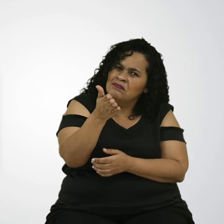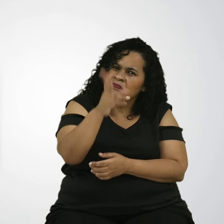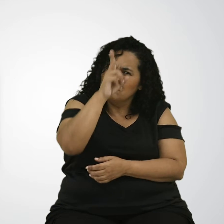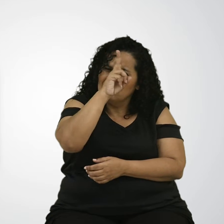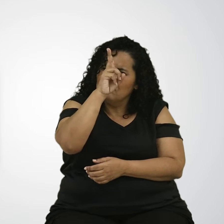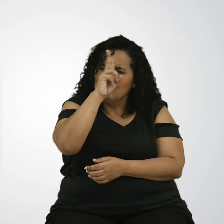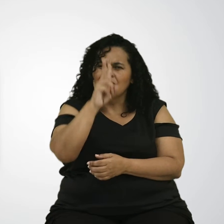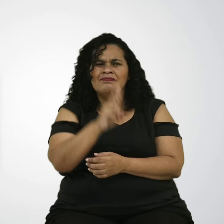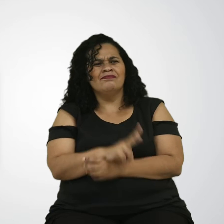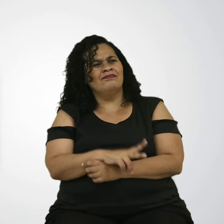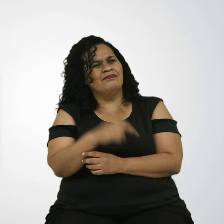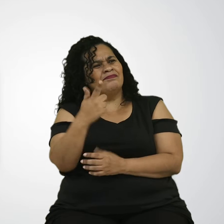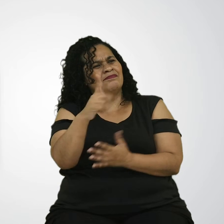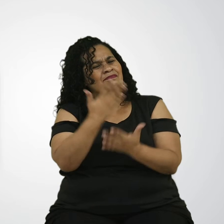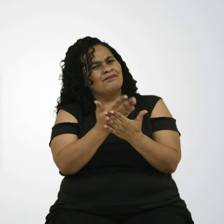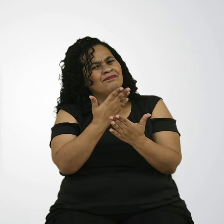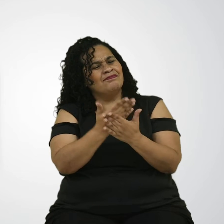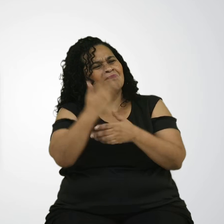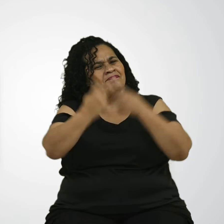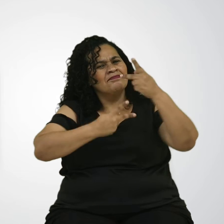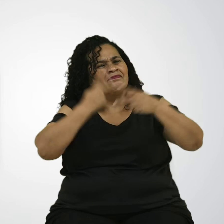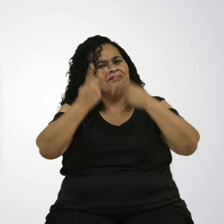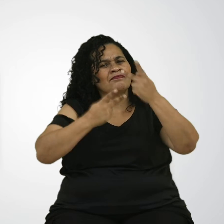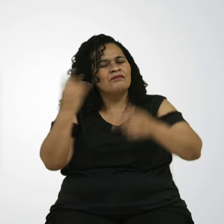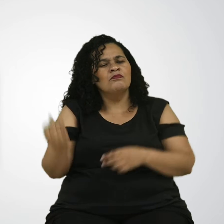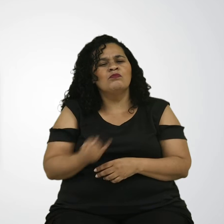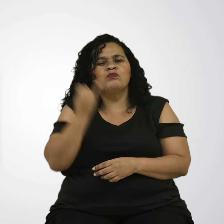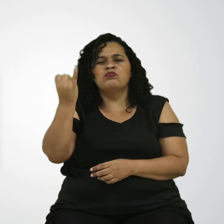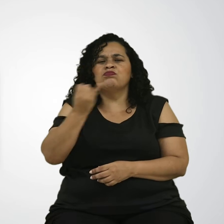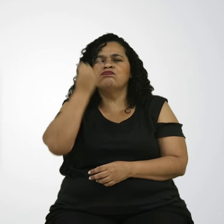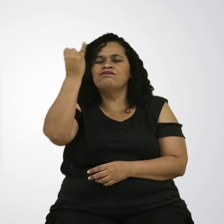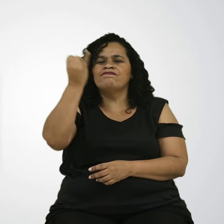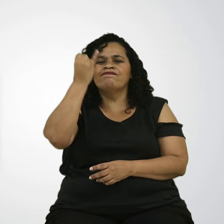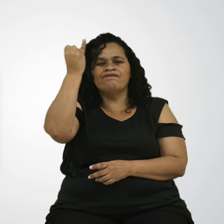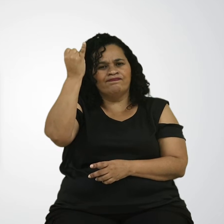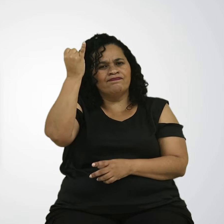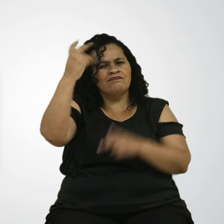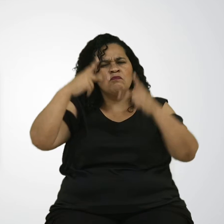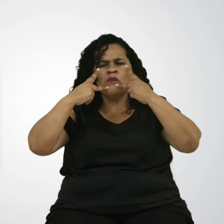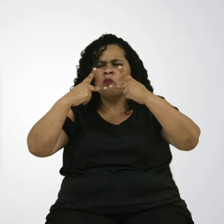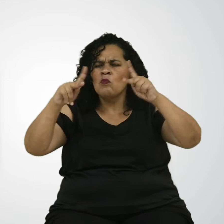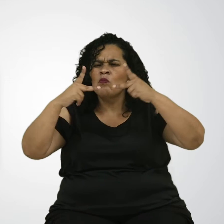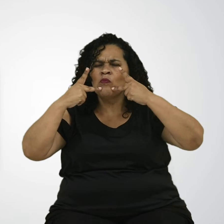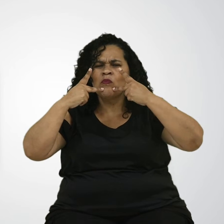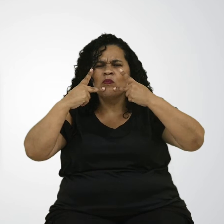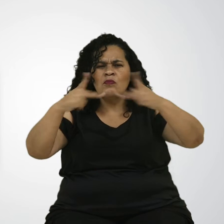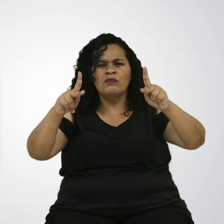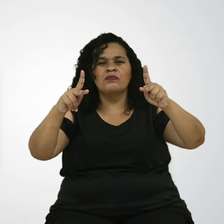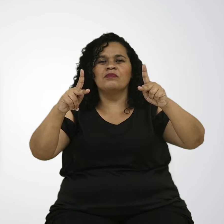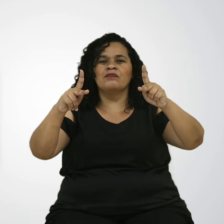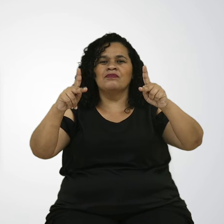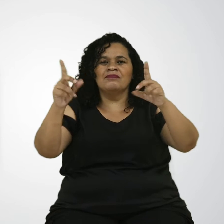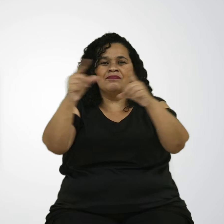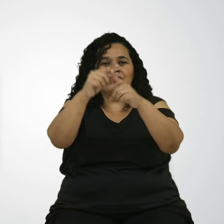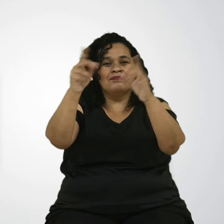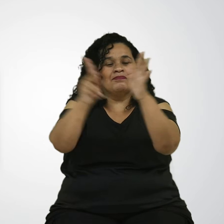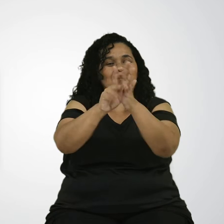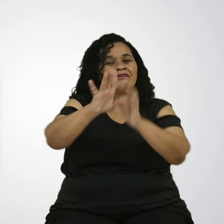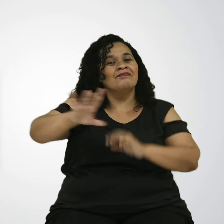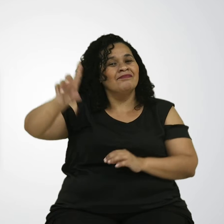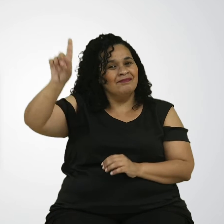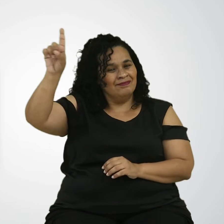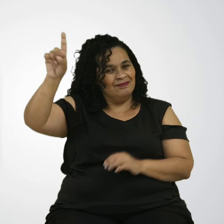que estudamos sobre a importância da palavra de Deus, né, da pregação expositiva. Sim. E tal. E esse é um ponto importante da